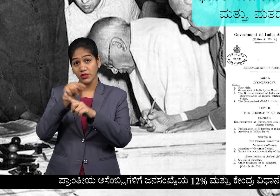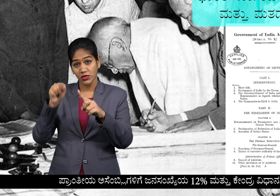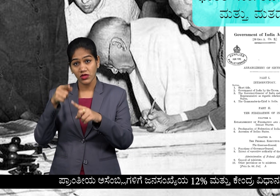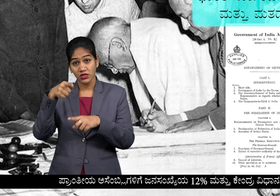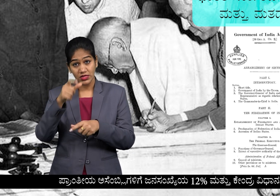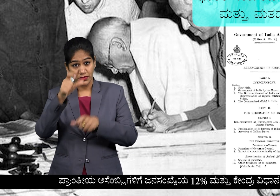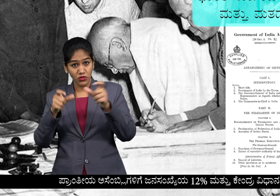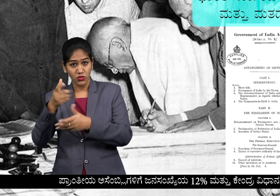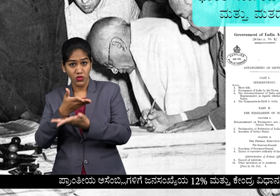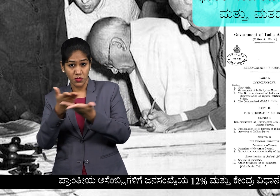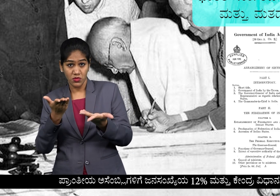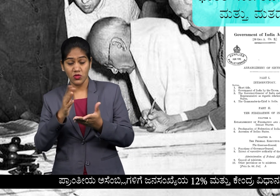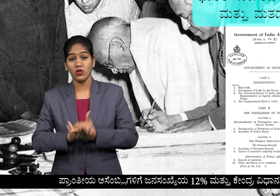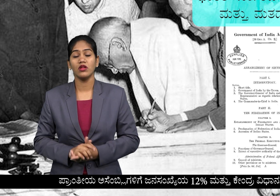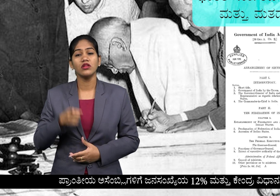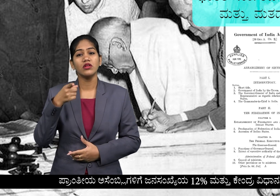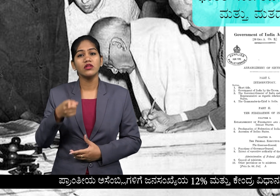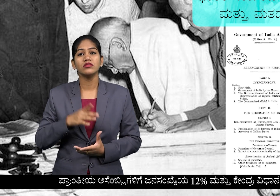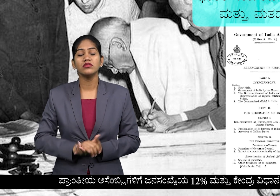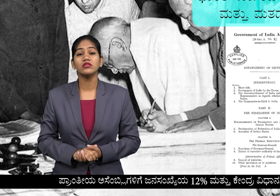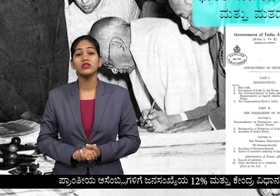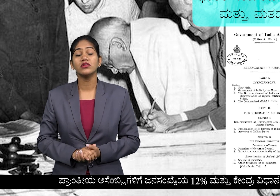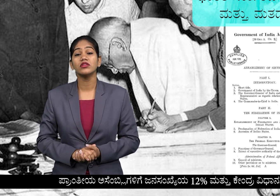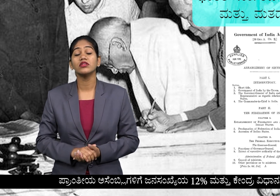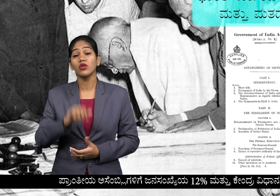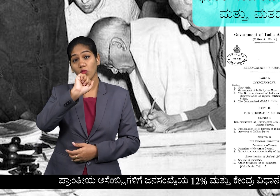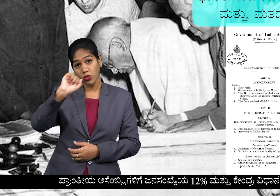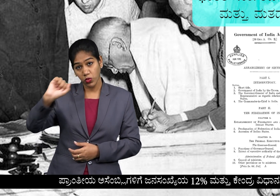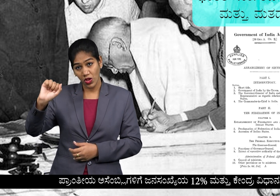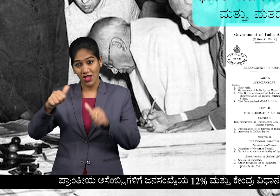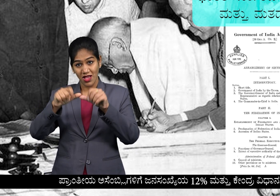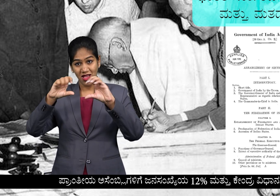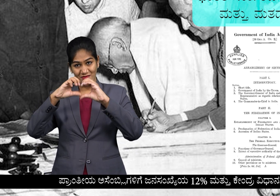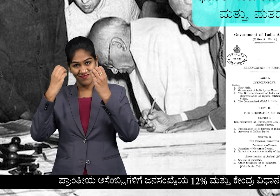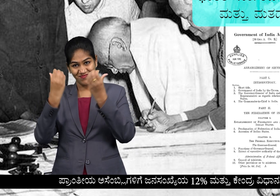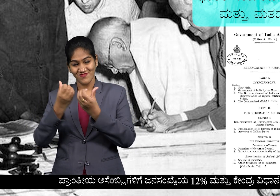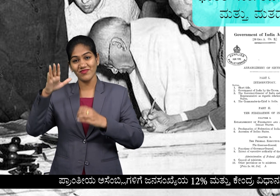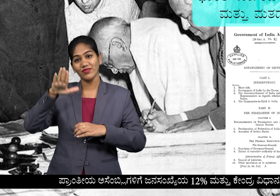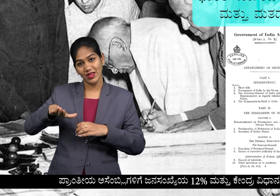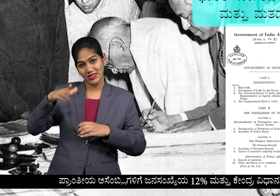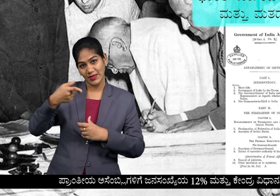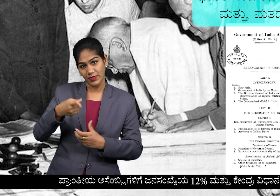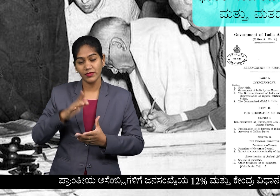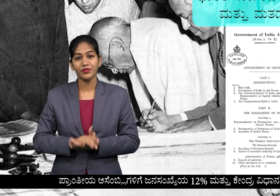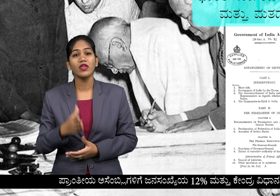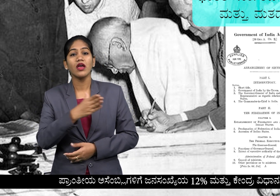ಪ್ರಾಂತೀಯ ಅಸೆಂಬ್ಲಿಗಳಿಗೆ ಜನಸಂಖ್ಯೆಯ 12% ಮತ್ತು ಕೇಂದ್ರ ವಿಧಾನಸಭೆಗೆ ಕೇವಲ